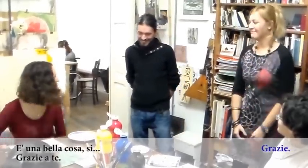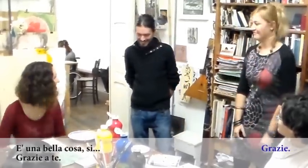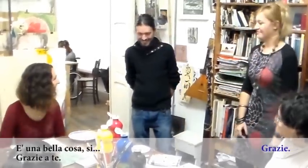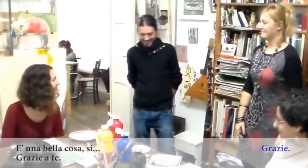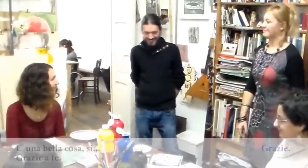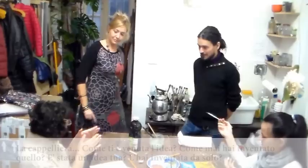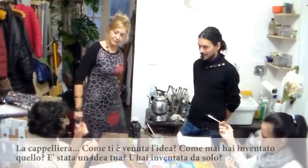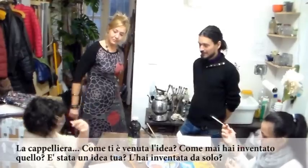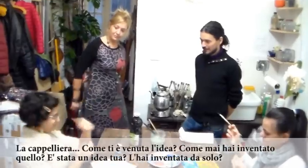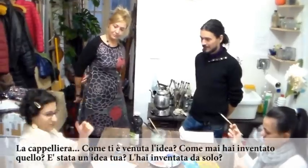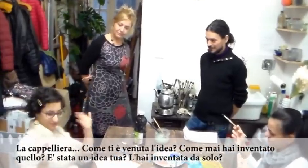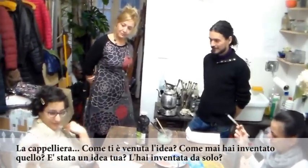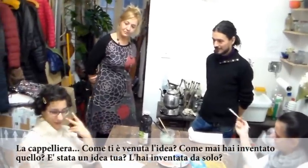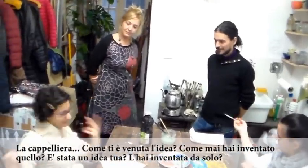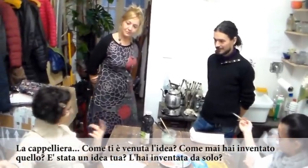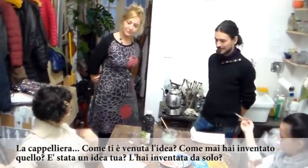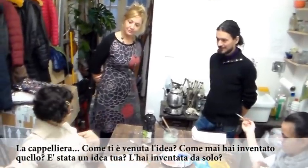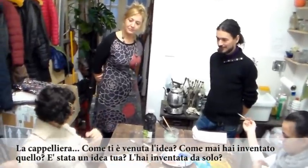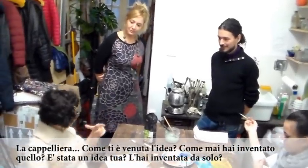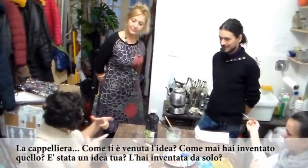Grazie. Sì.